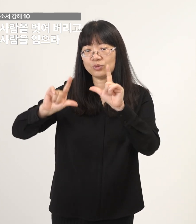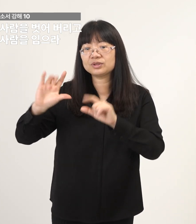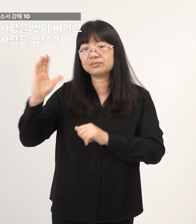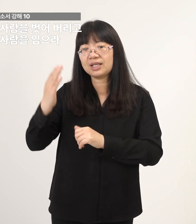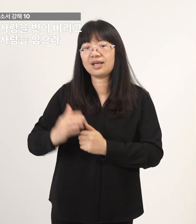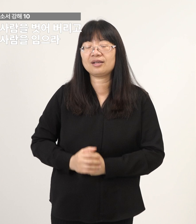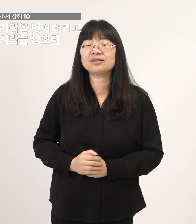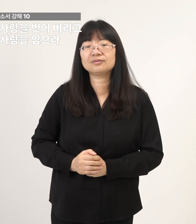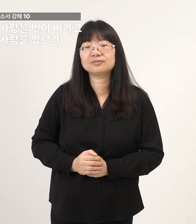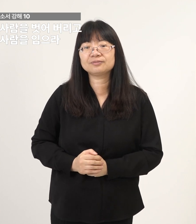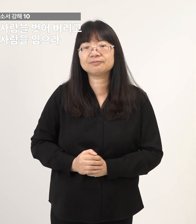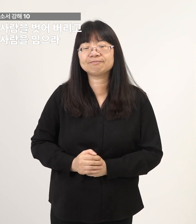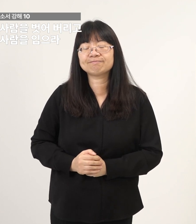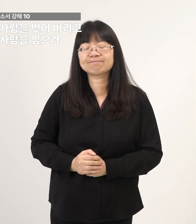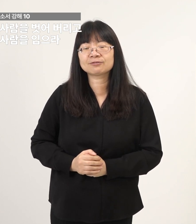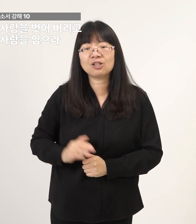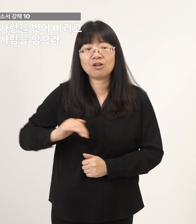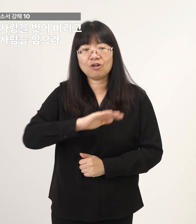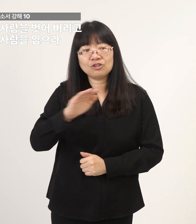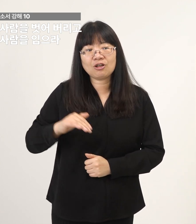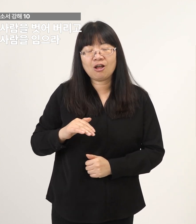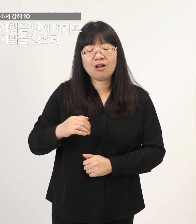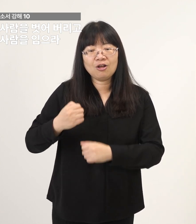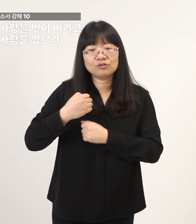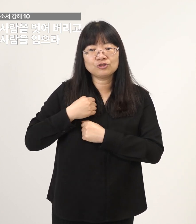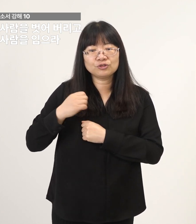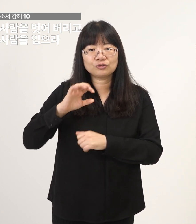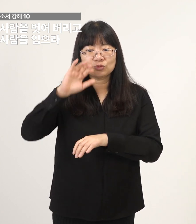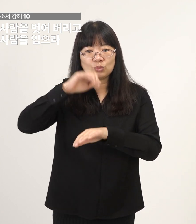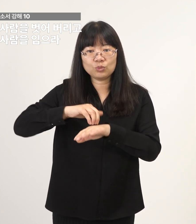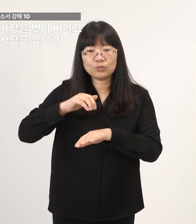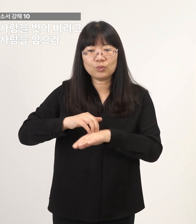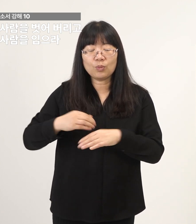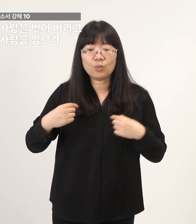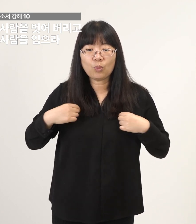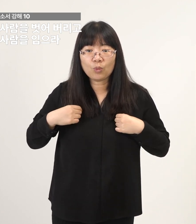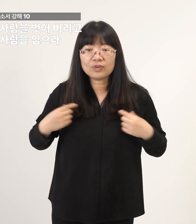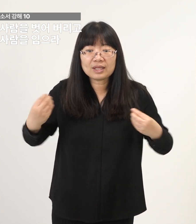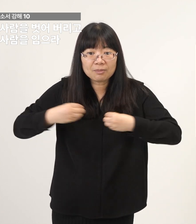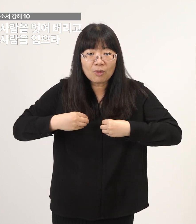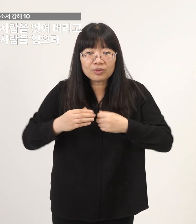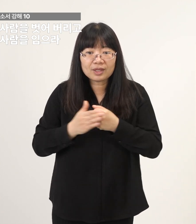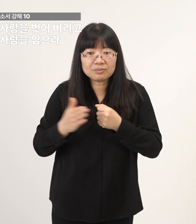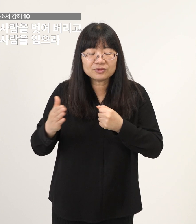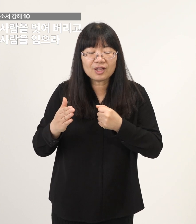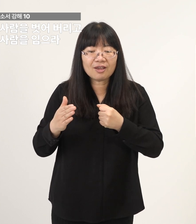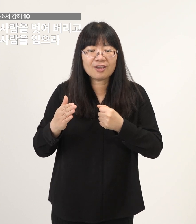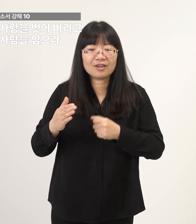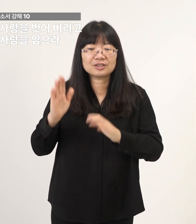우리가 군복을 갈아입는다고 군인이 되는 게 아니잖아요. 그러니까